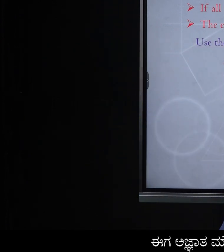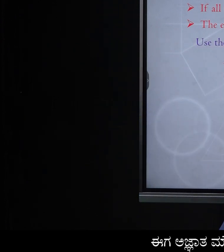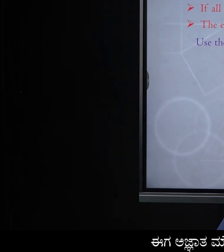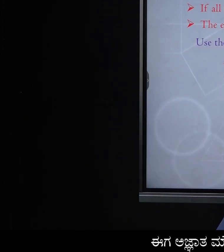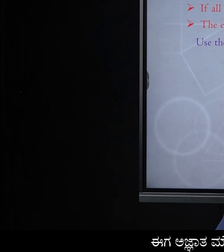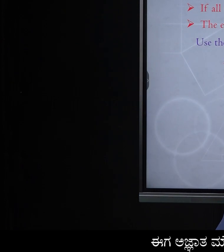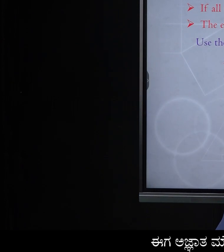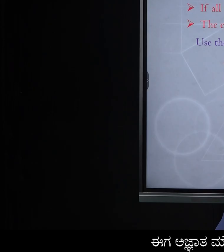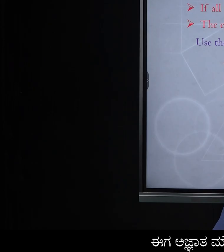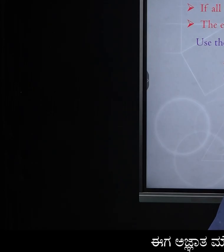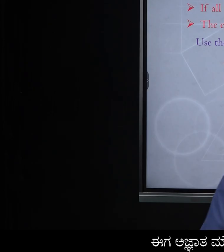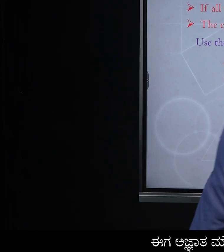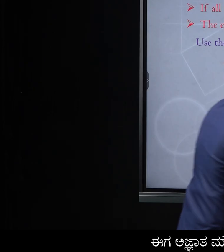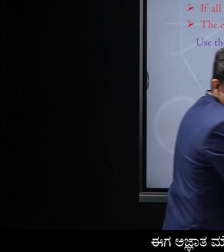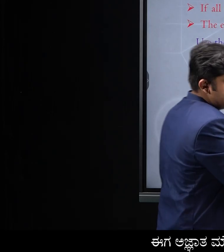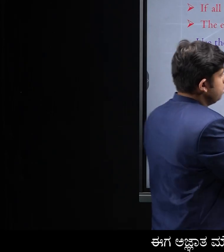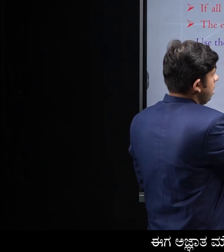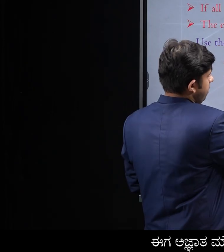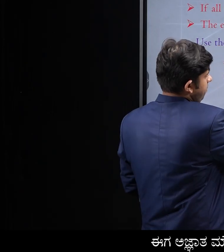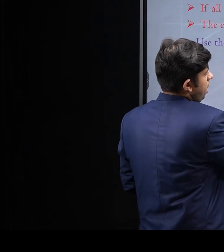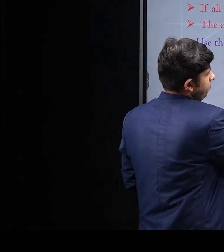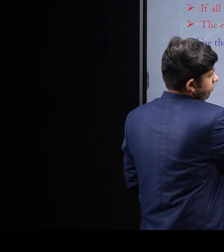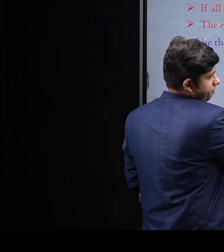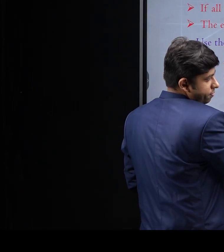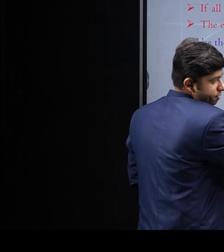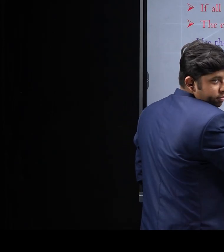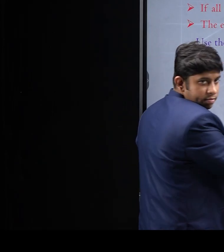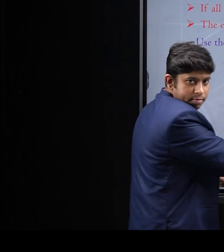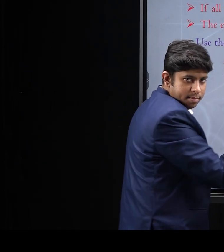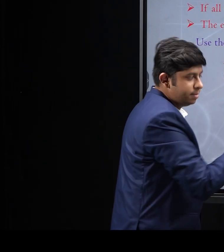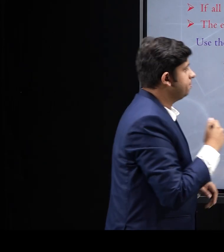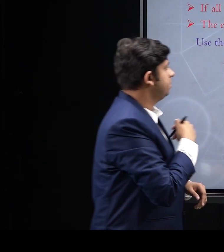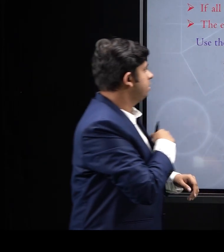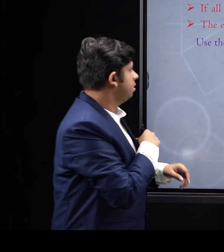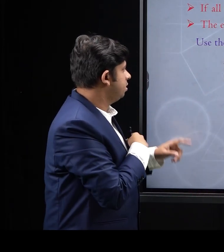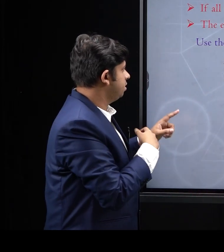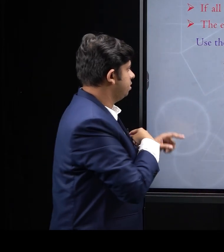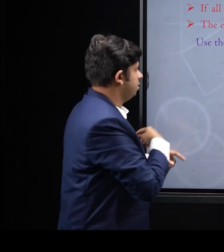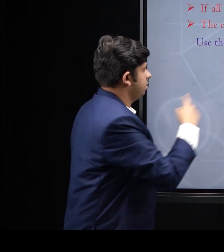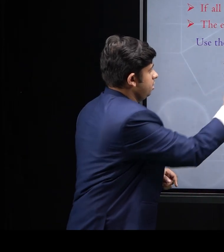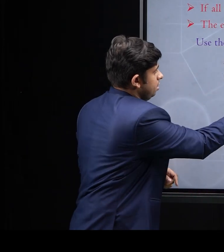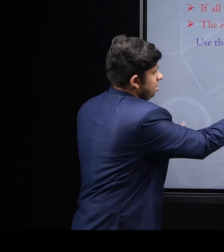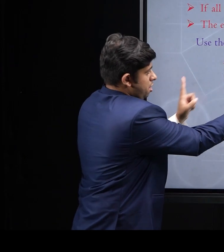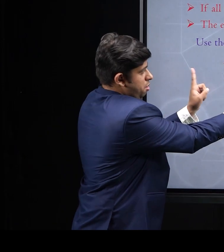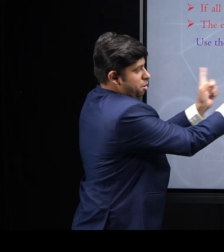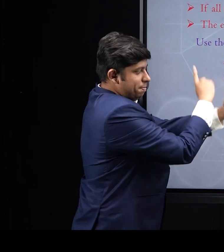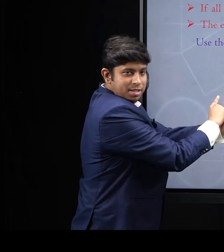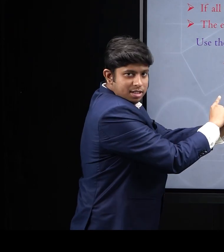ಈಗ ಅಜ್ಞಾತ ಮೌಲ್ಯವನ್ನು ಕಂಡುಹಿಡಿಯಿರಿ. AD ಸ್ಕ್ವೇರ್ ಇಸ್ ಈಕ್ವಲ್ ಟು 10 ಸ್ಕ್ವೇರ್ ಮೈನಸ್ 5 ಸ್ಕ್ವೇರ್.